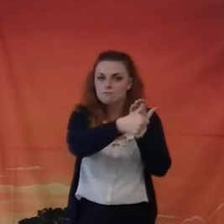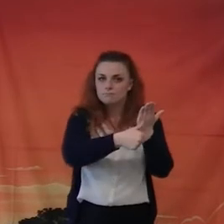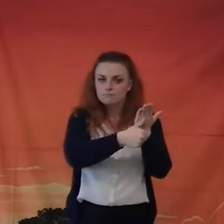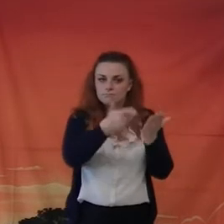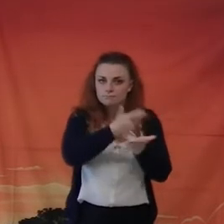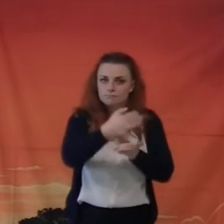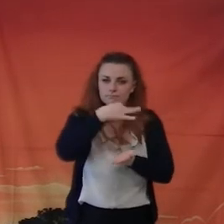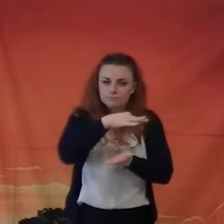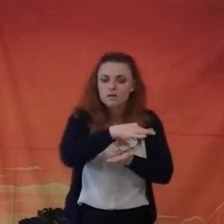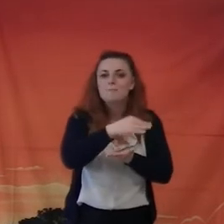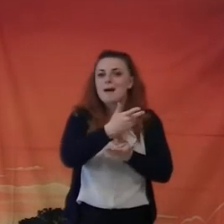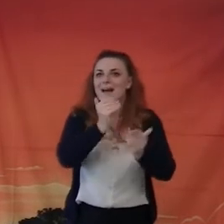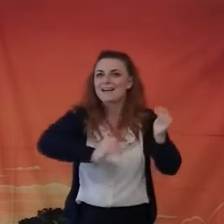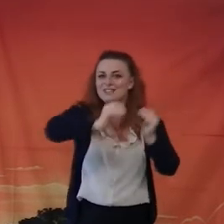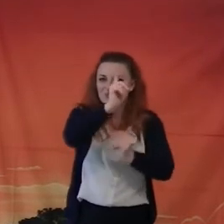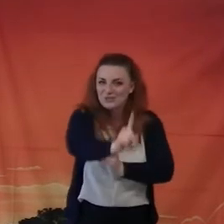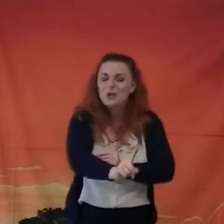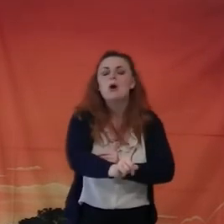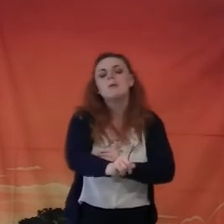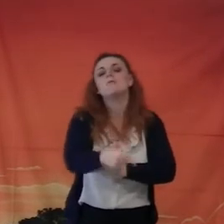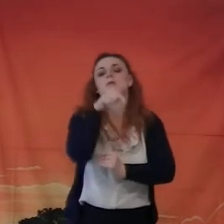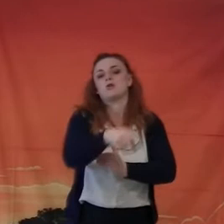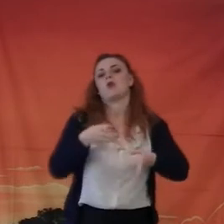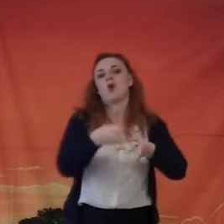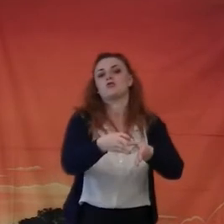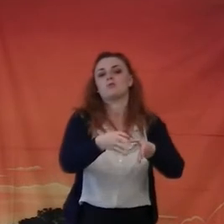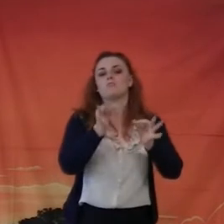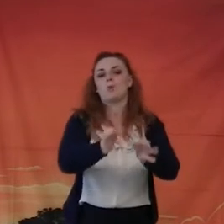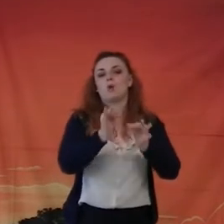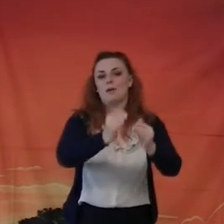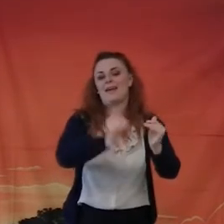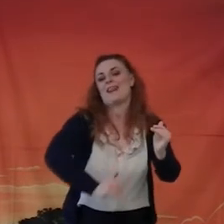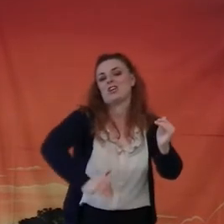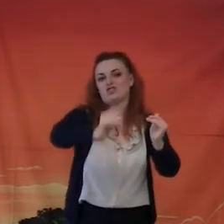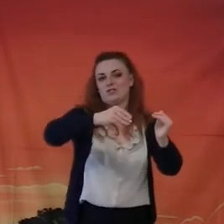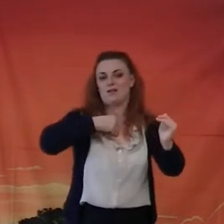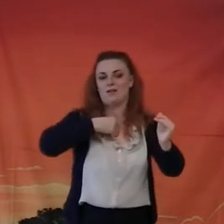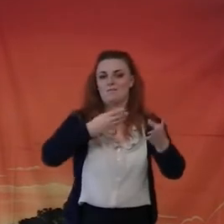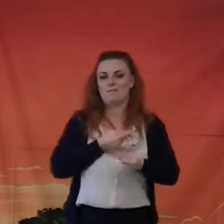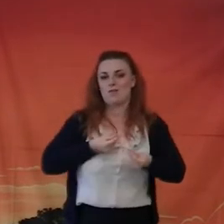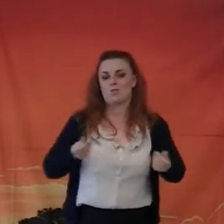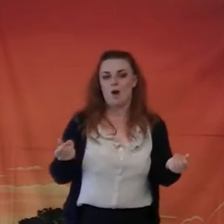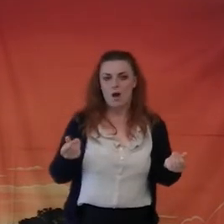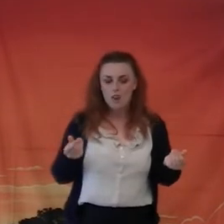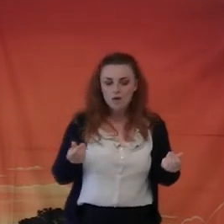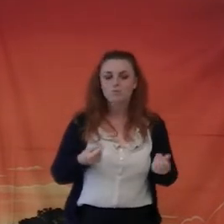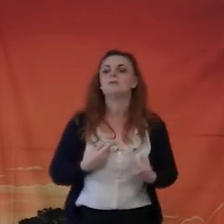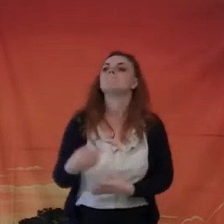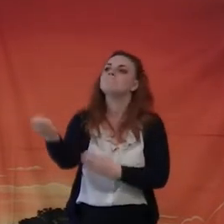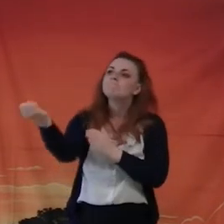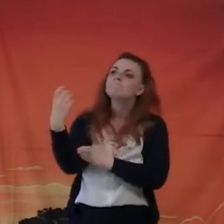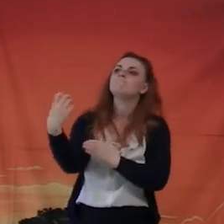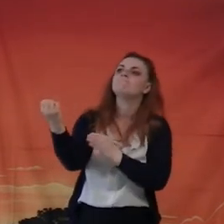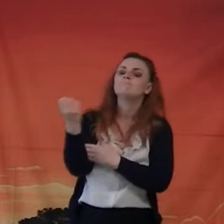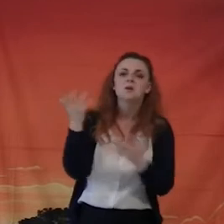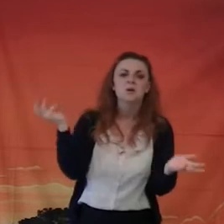livello. E oltre a quello ci hanno chiesto di fare dei corsi di come evangelizzare, quindi vari metodi di